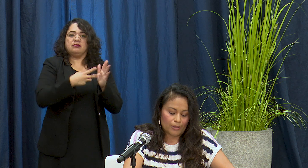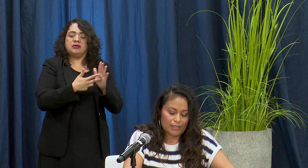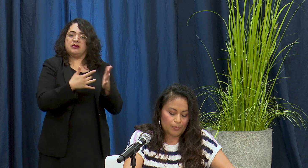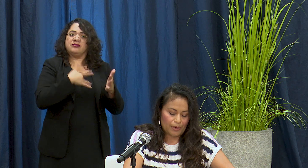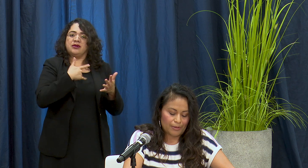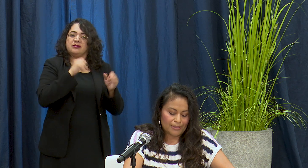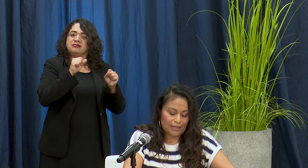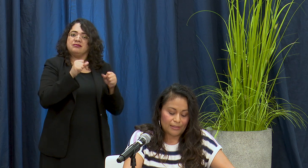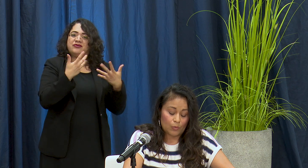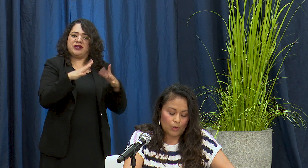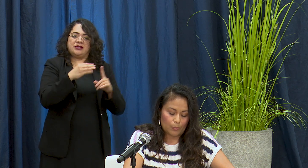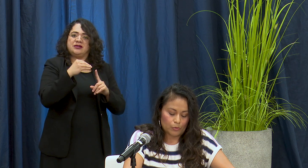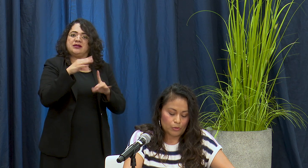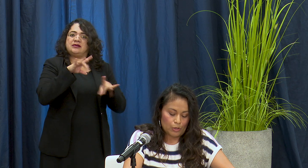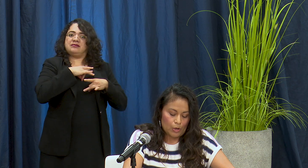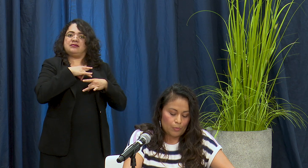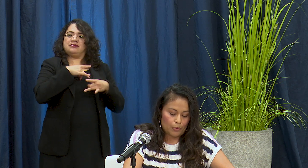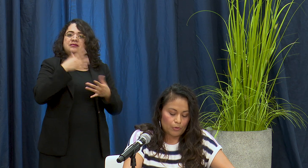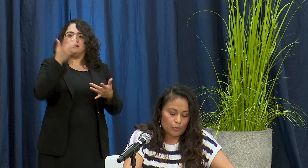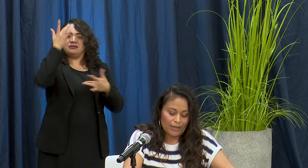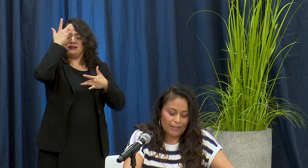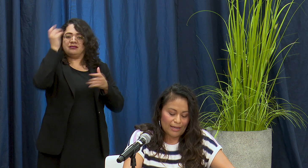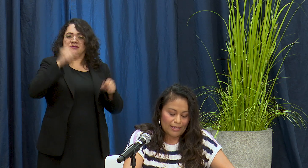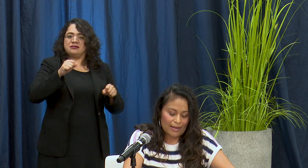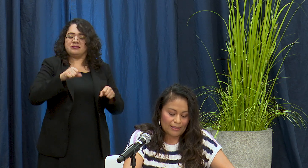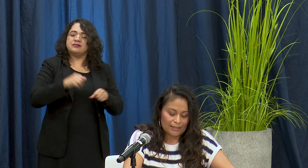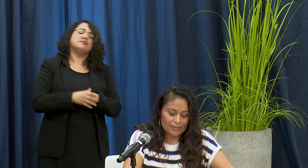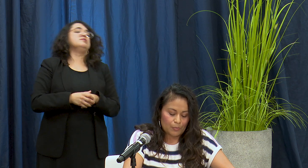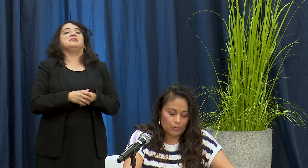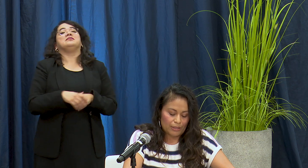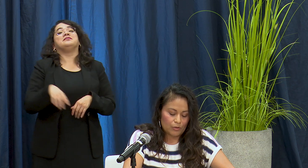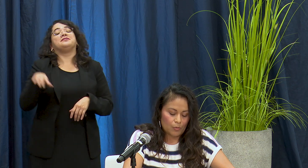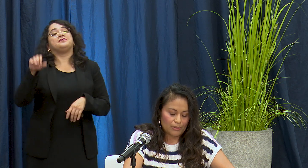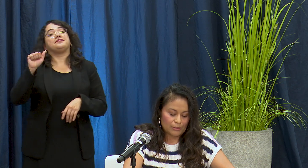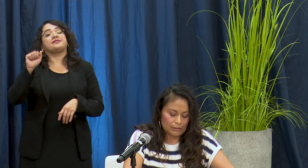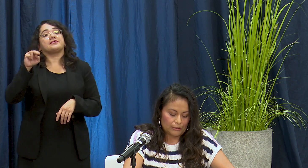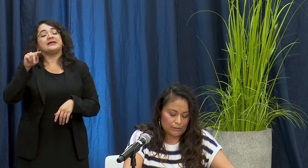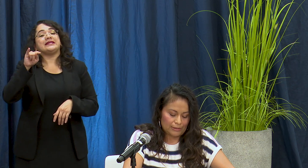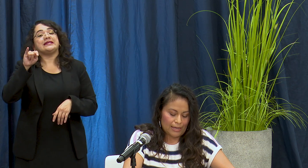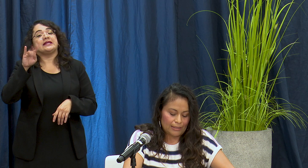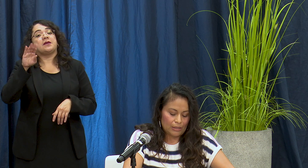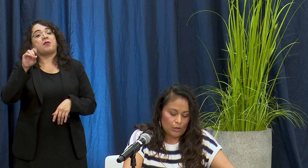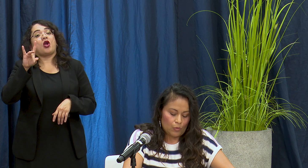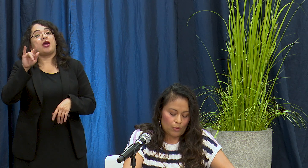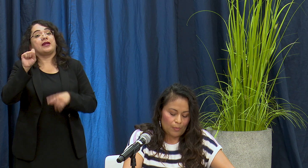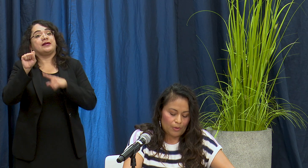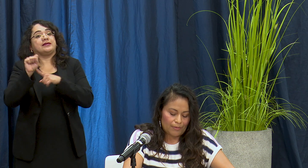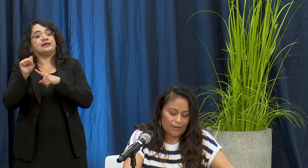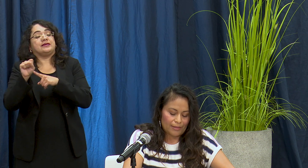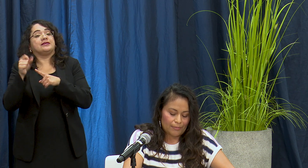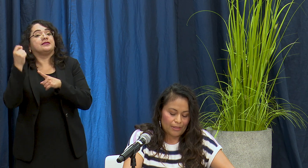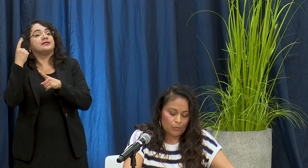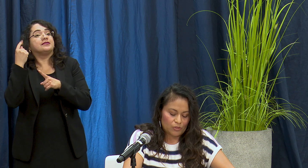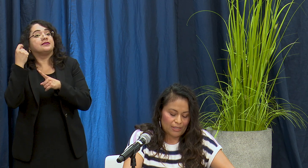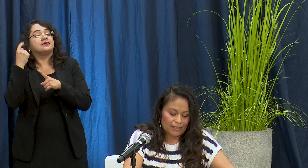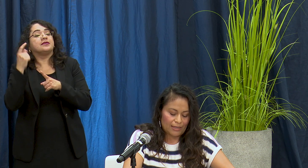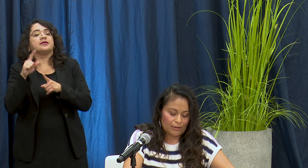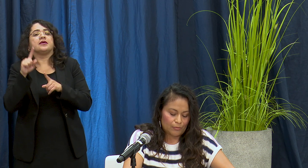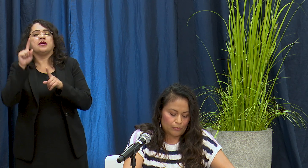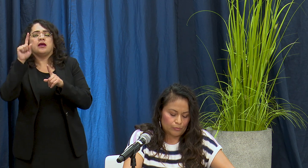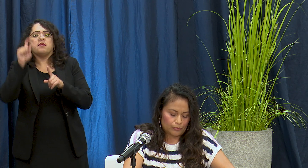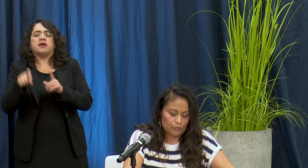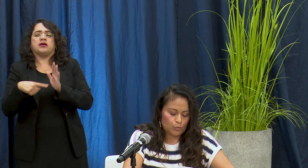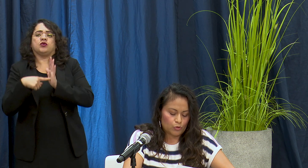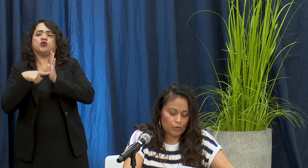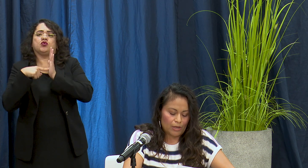eso sobre las pruebas de anticuerpos. Por lo general, antes de poder comenzar una prueba, debe demostrar